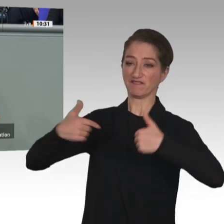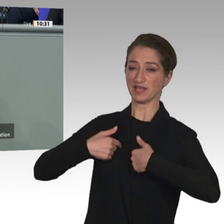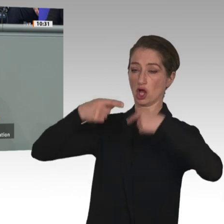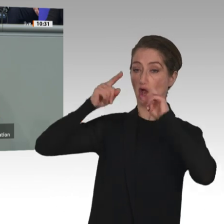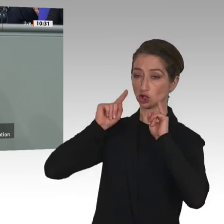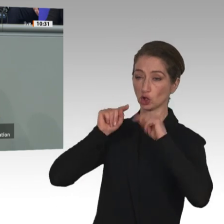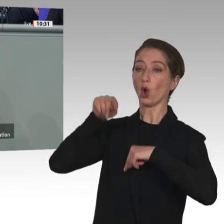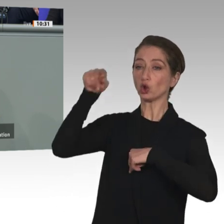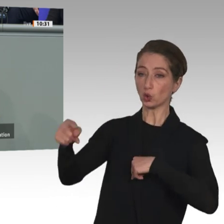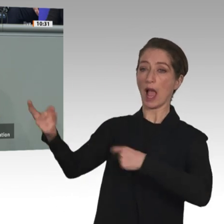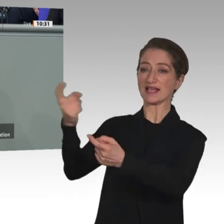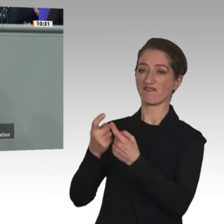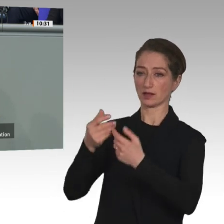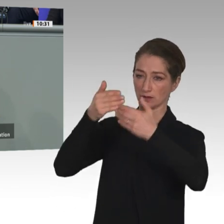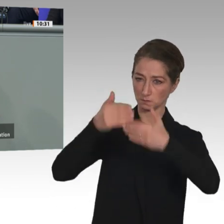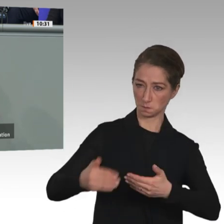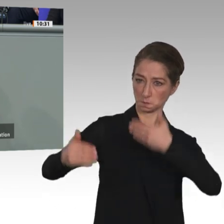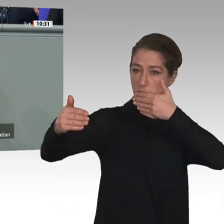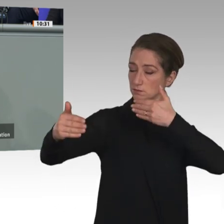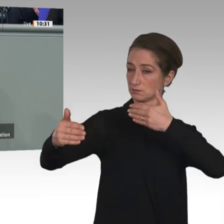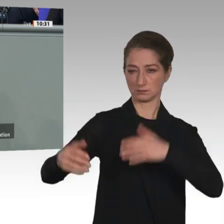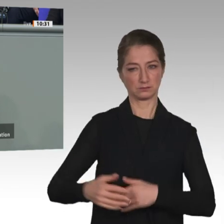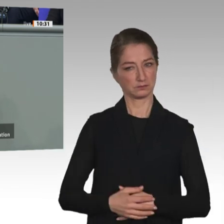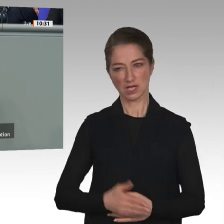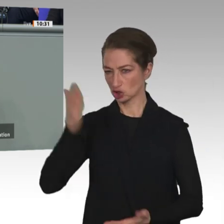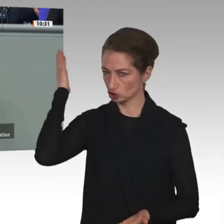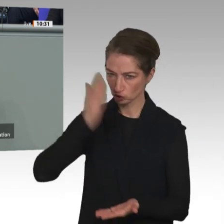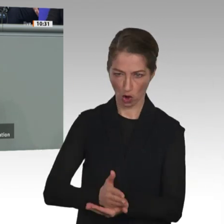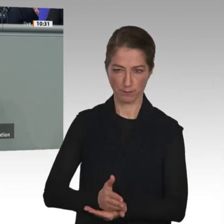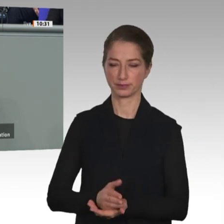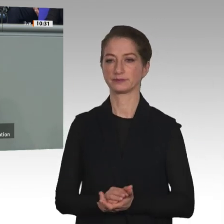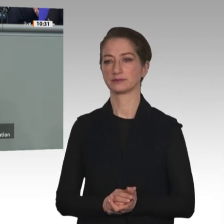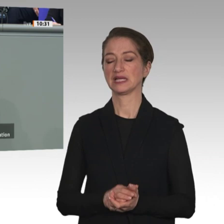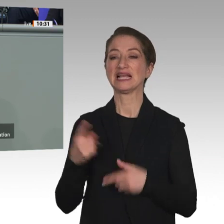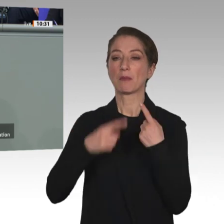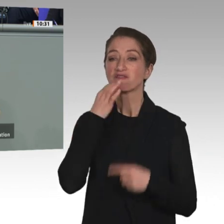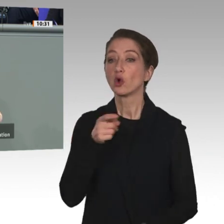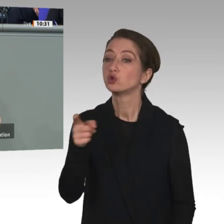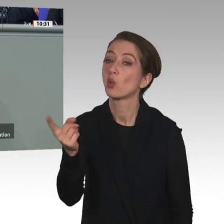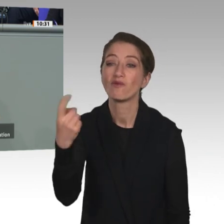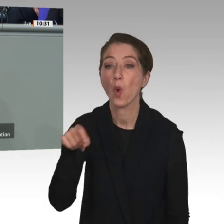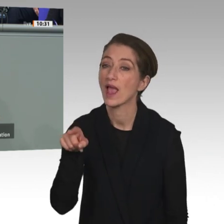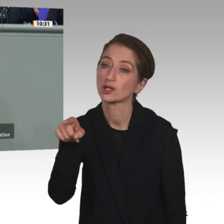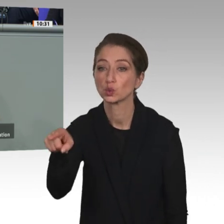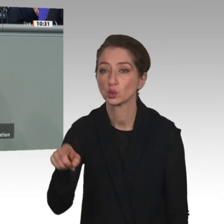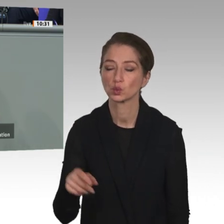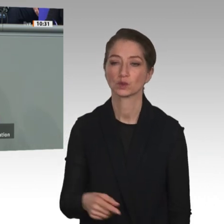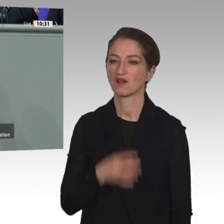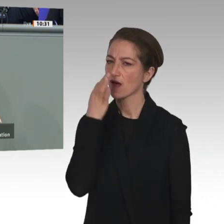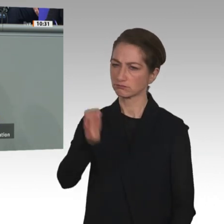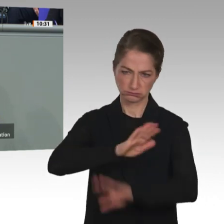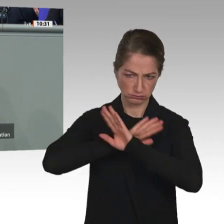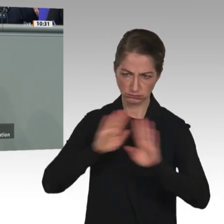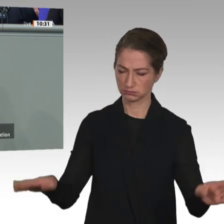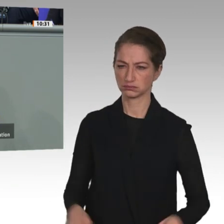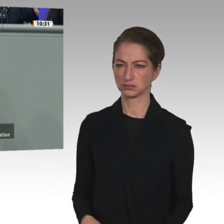trennen. Ständig nach der Herkunft oder dem Migrationshintergrund zu fragen. Diese Zuschreibung bildet schon längst nicht mehr